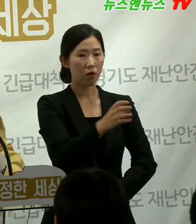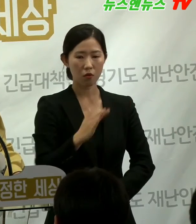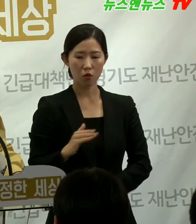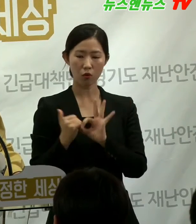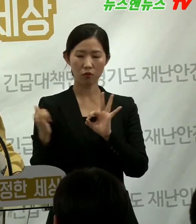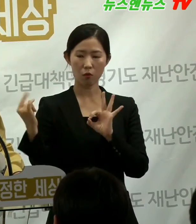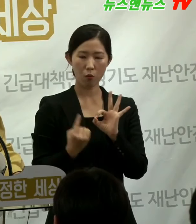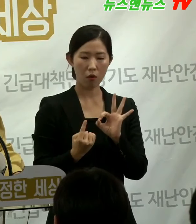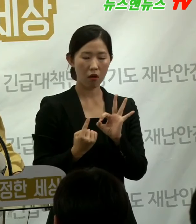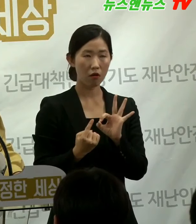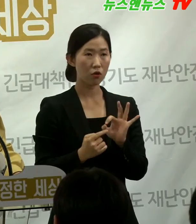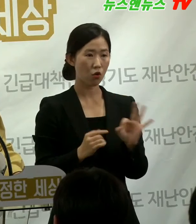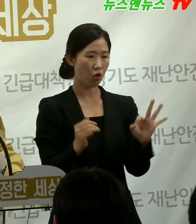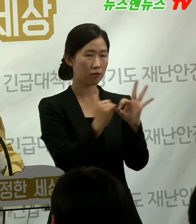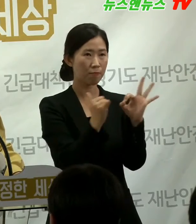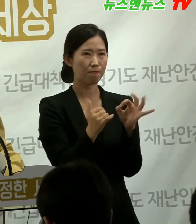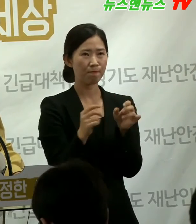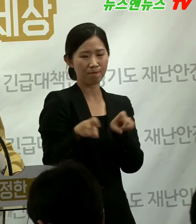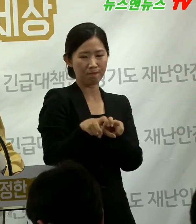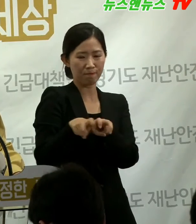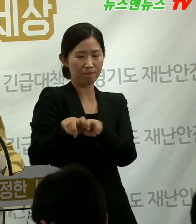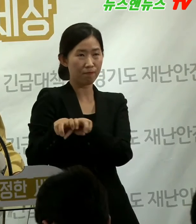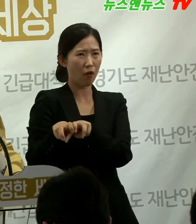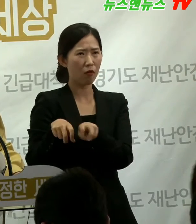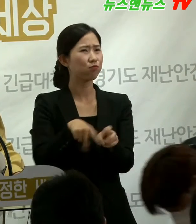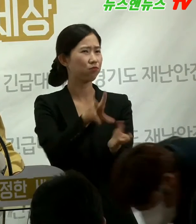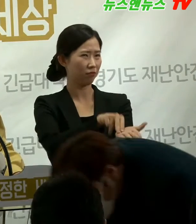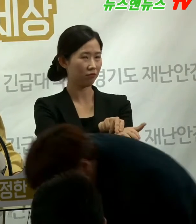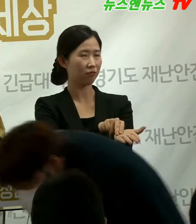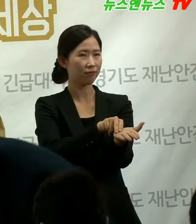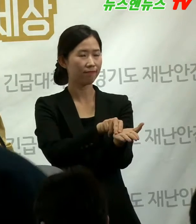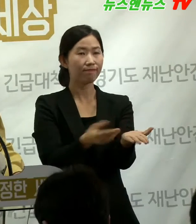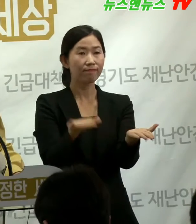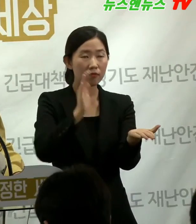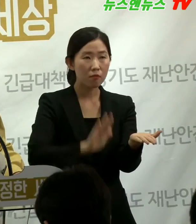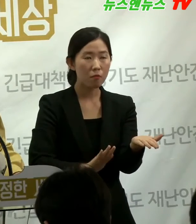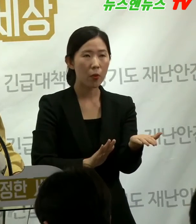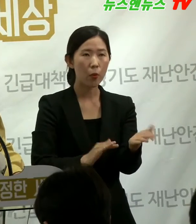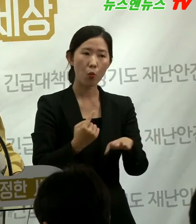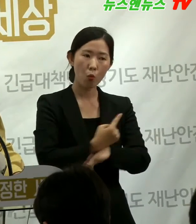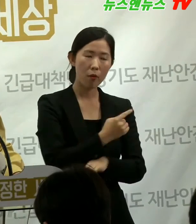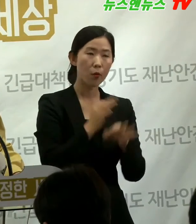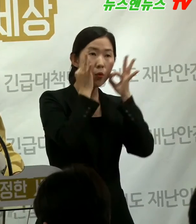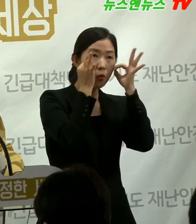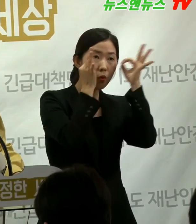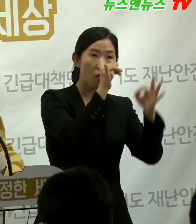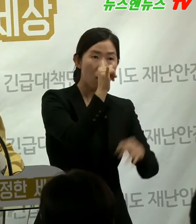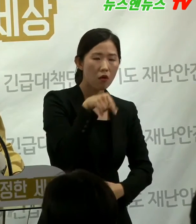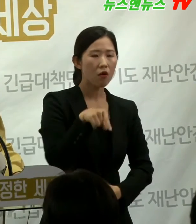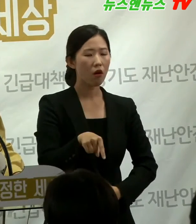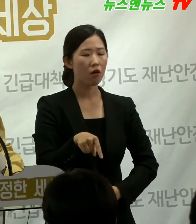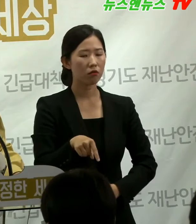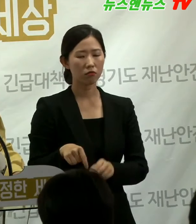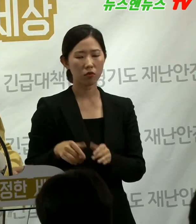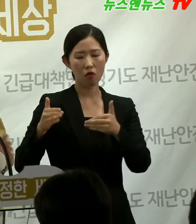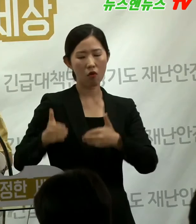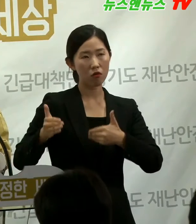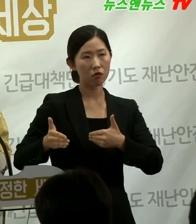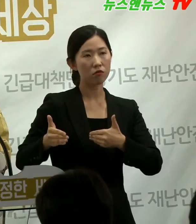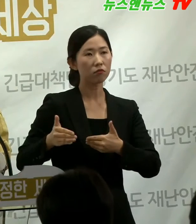있다든지 하면 문제가 될 수도 있겠지만 나름의 노력을 하면 이 문제에 대해서는 제재를 하기 좀 어렵다라는 그런 측면